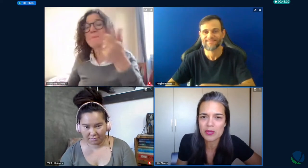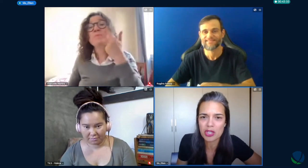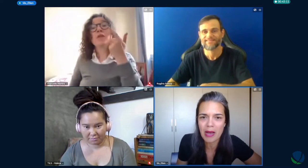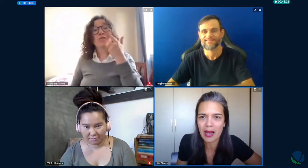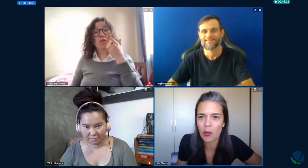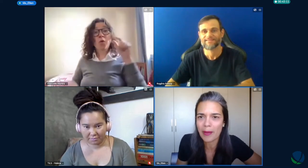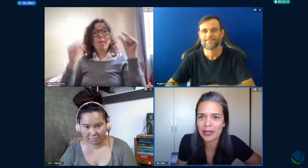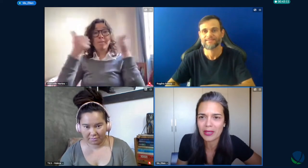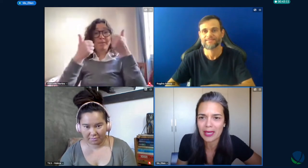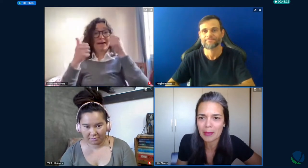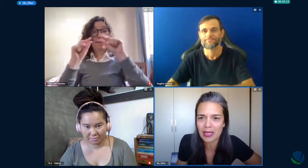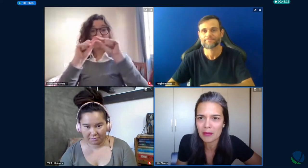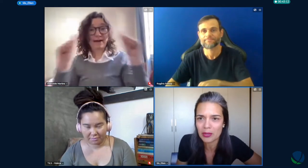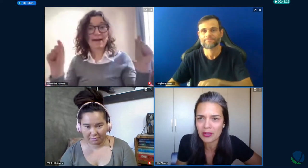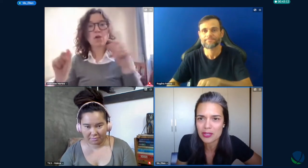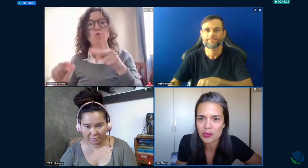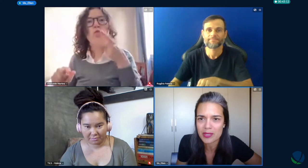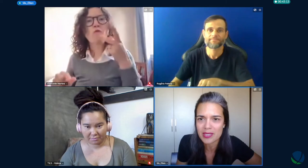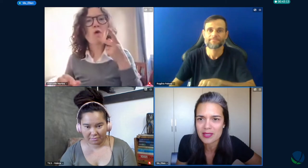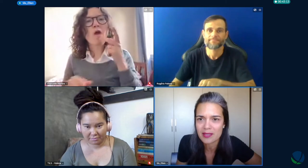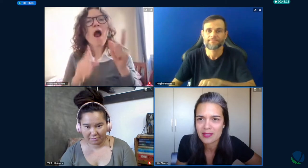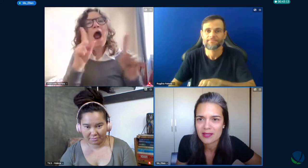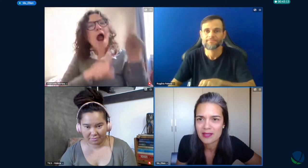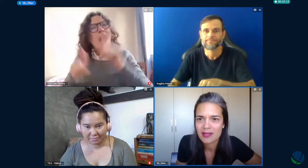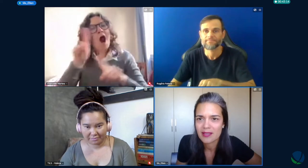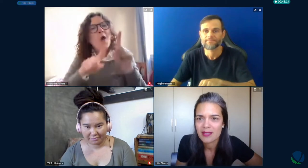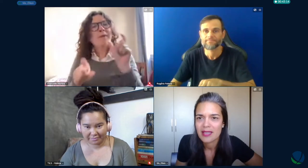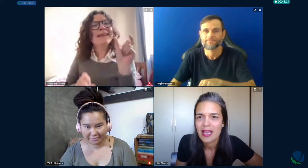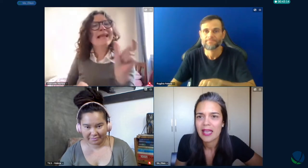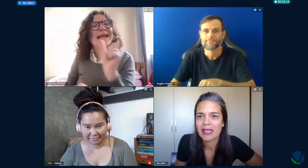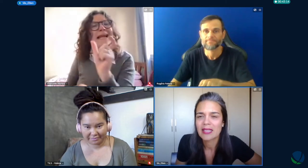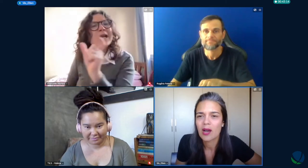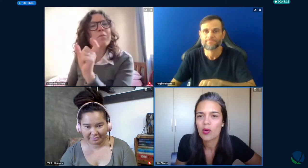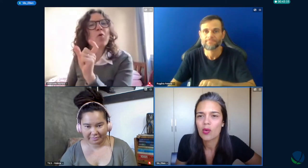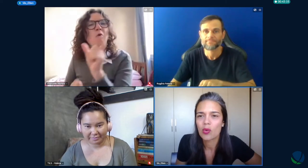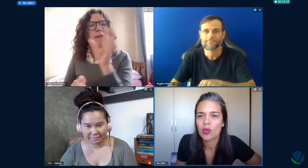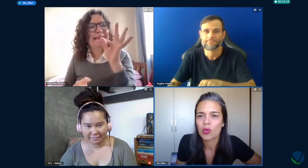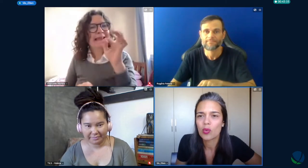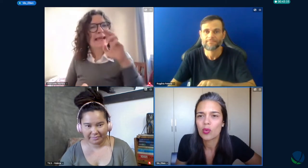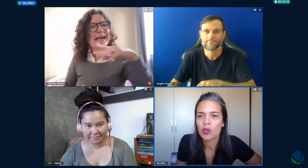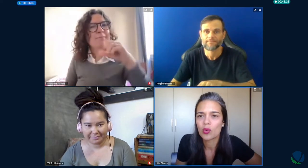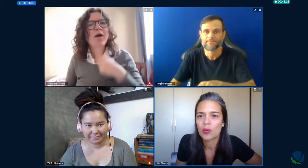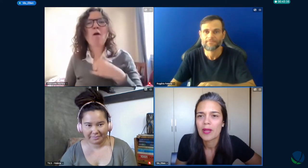porque fica com chimarrão perto e acaba derramando nas coisas. Então,